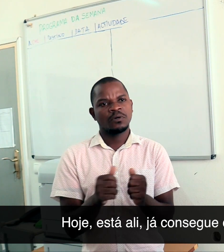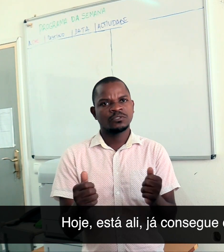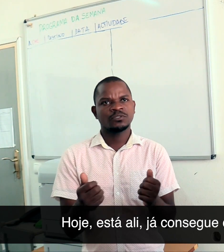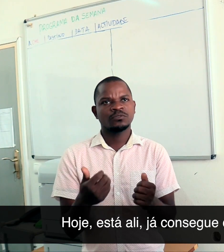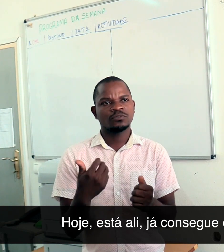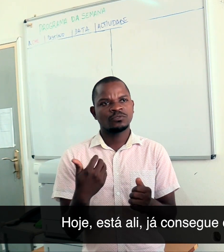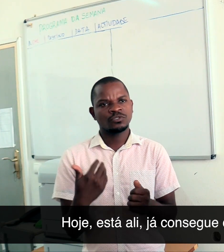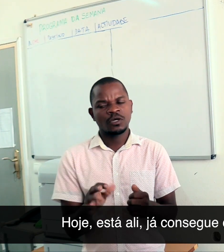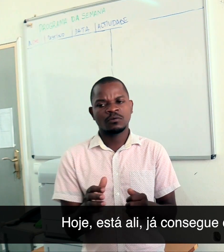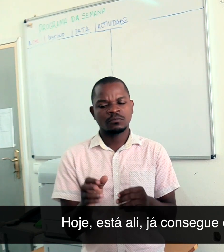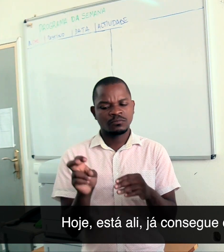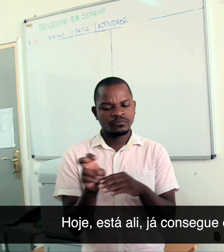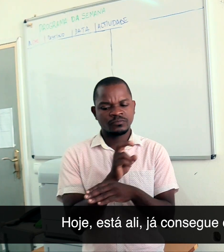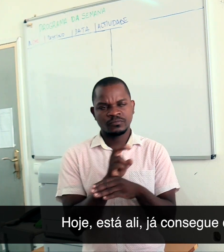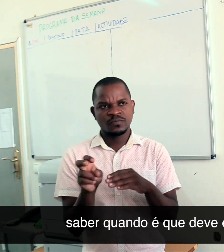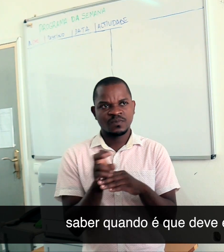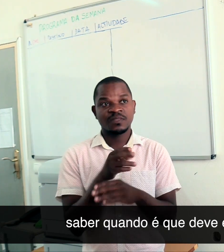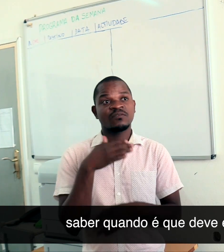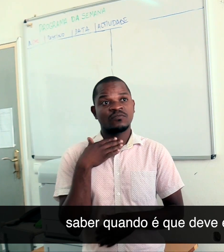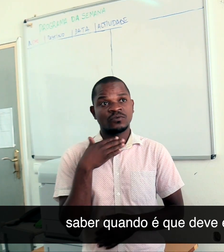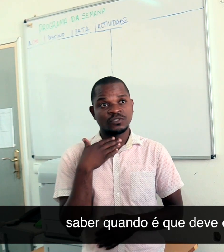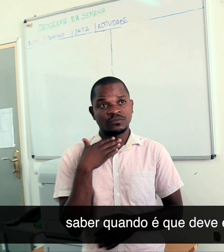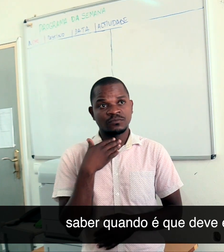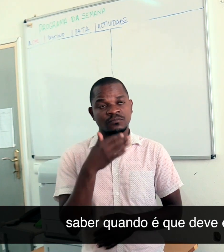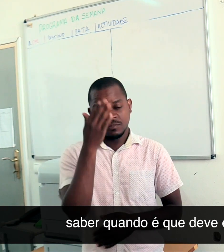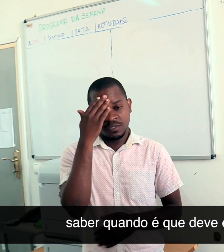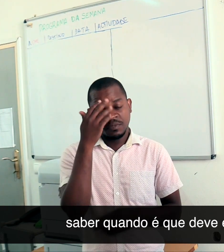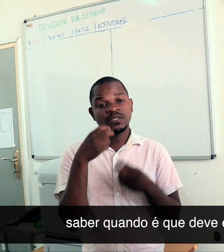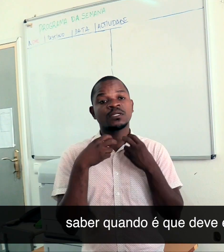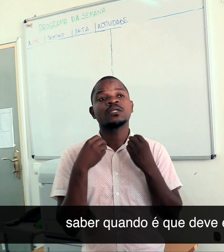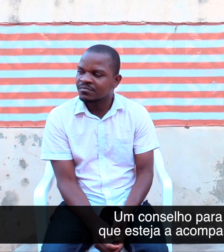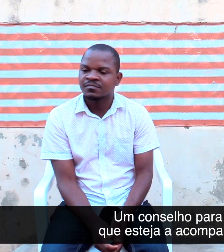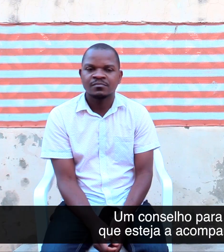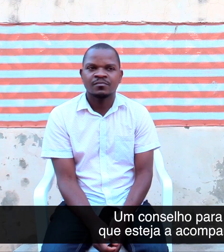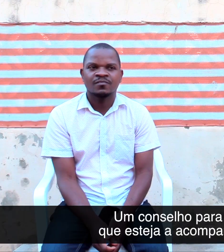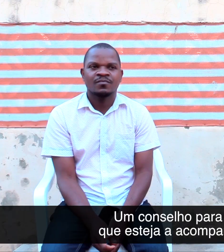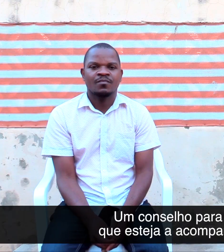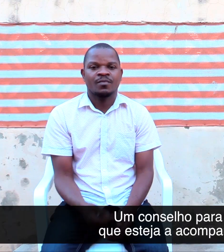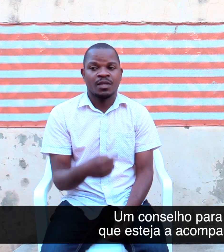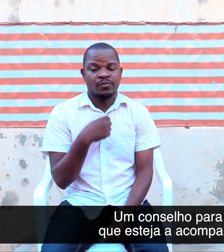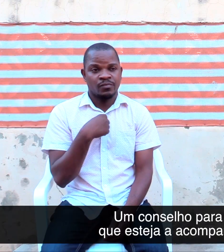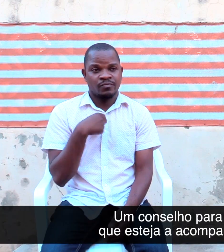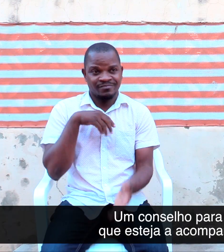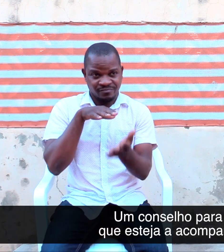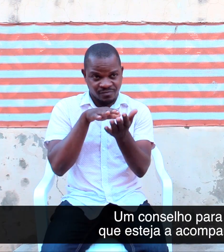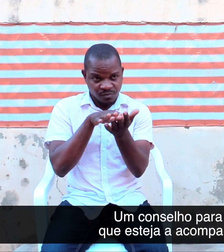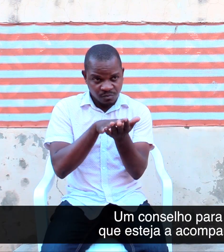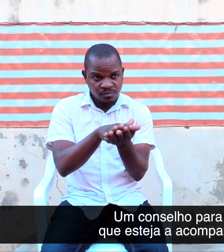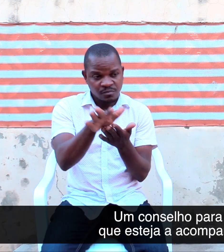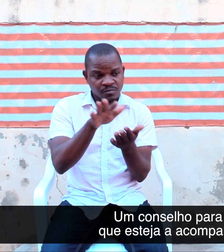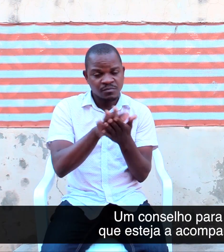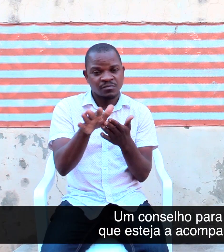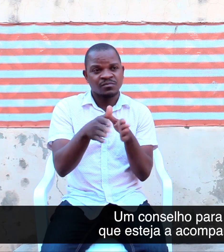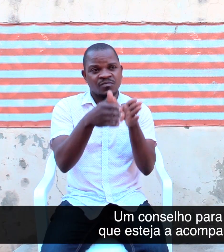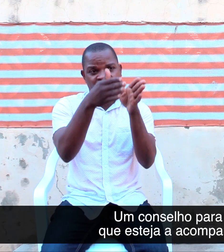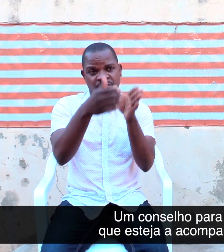consegue disciplinar o seu dia a dia, saber quando é que deve e consegue impor limites. Um conselho para qualquer pessoa